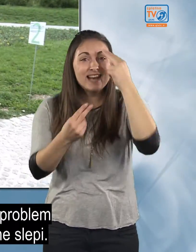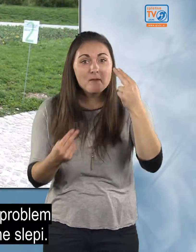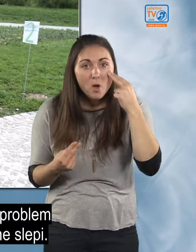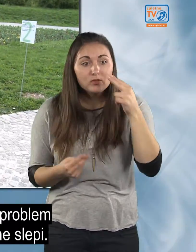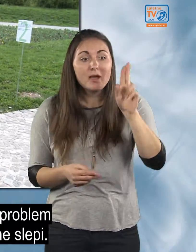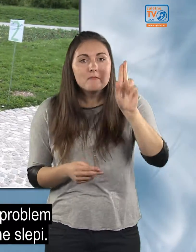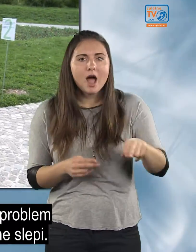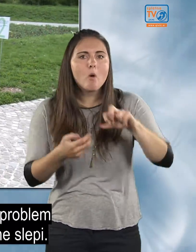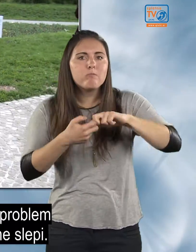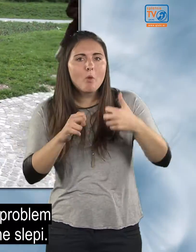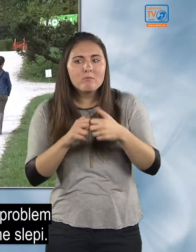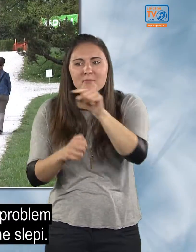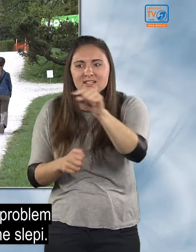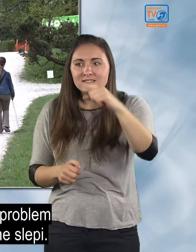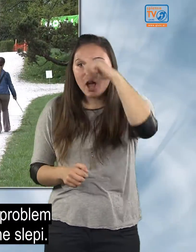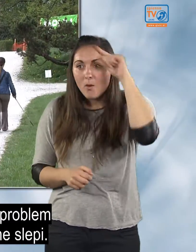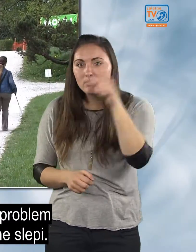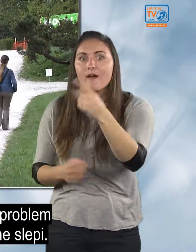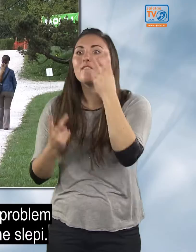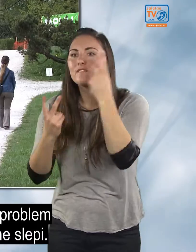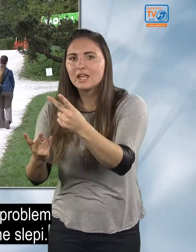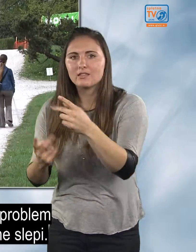problem ljudje, ki vidijo, in ne slepi.